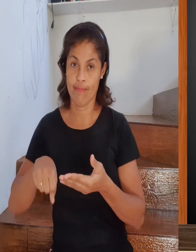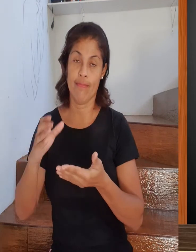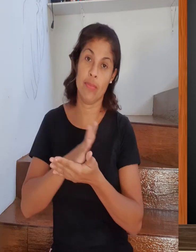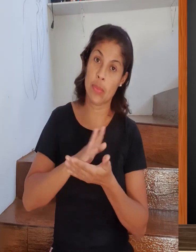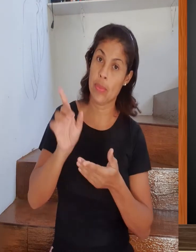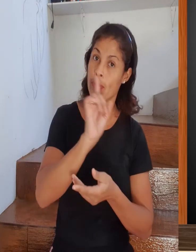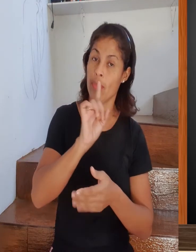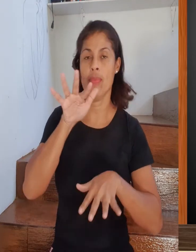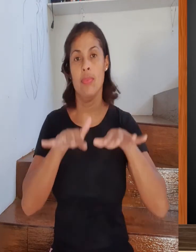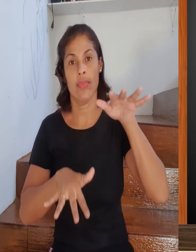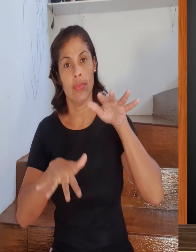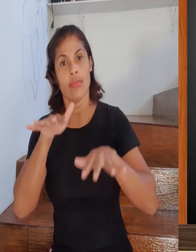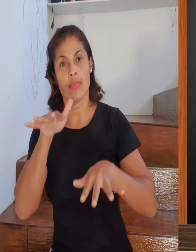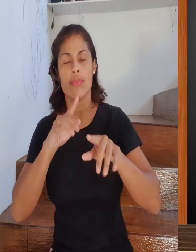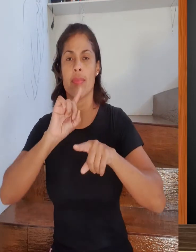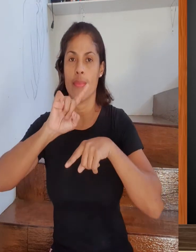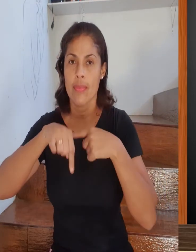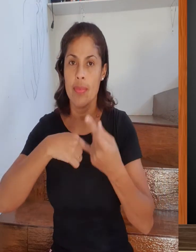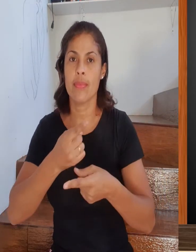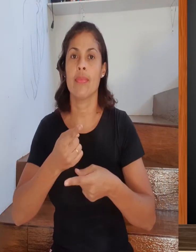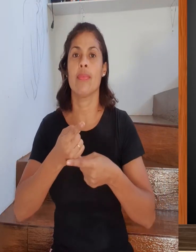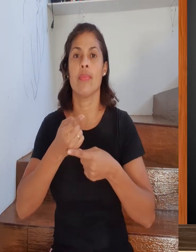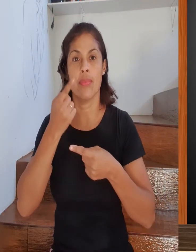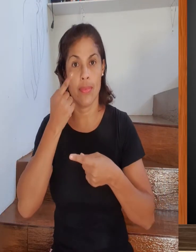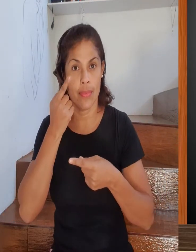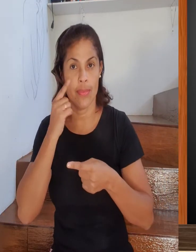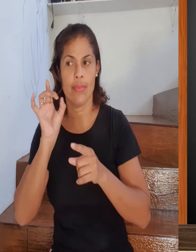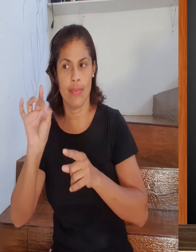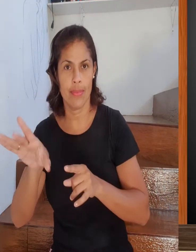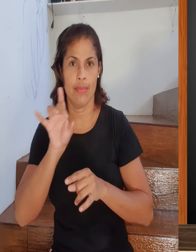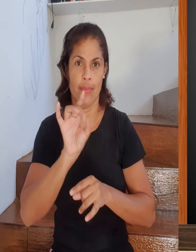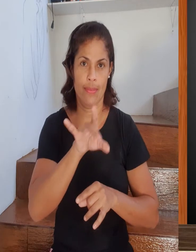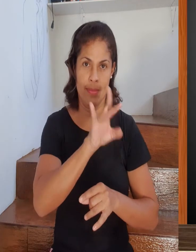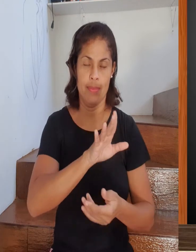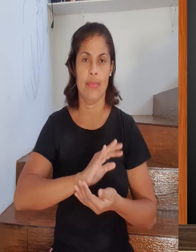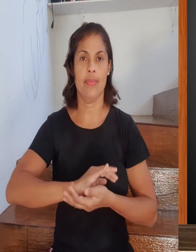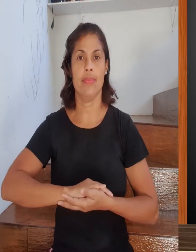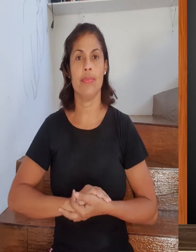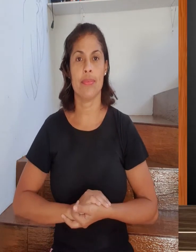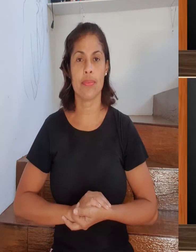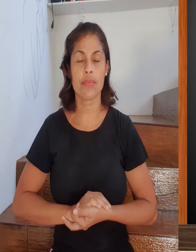sim, mas isso depende de cada um. Nós vamos ver isso caso a caso.